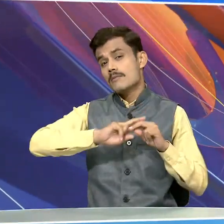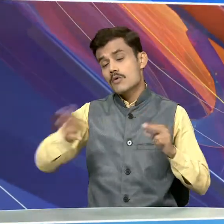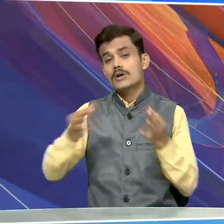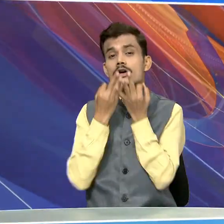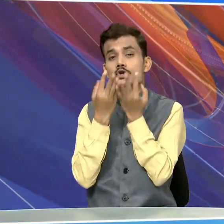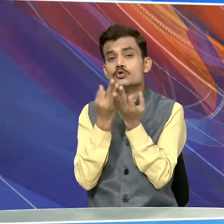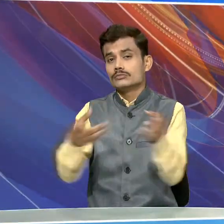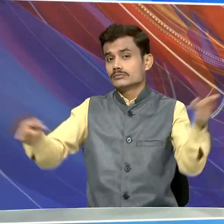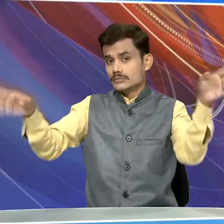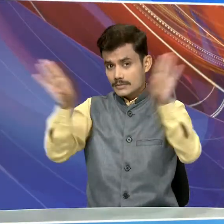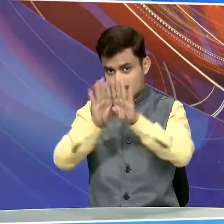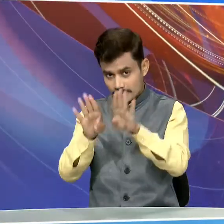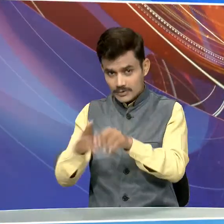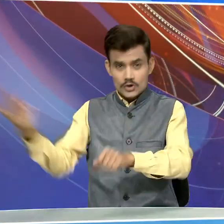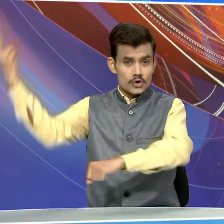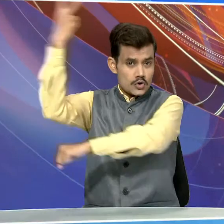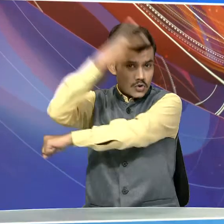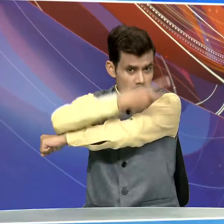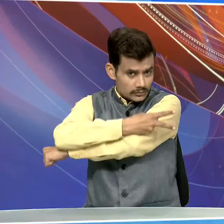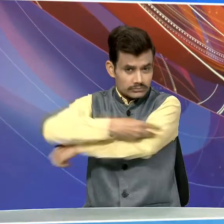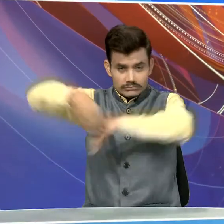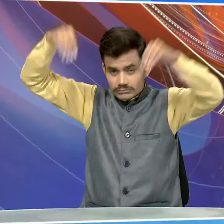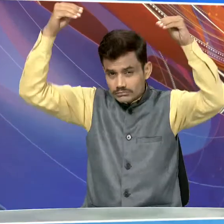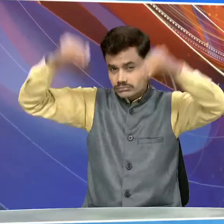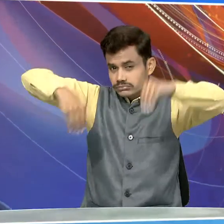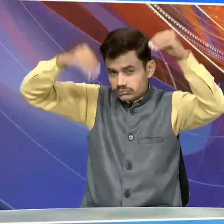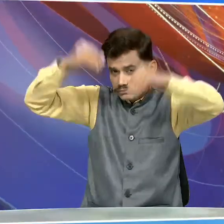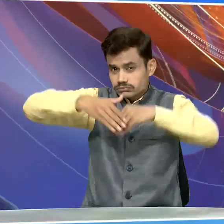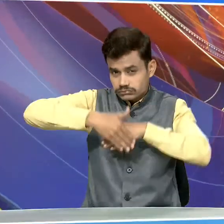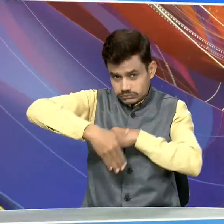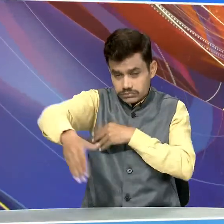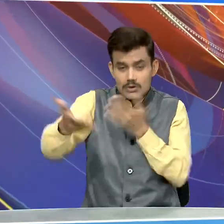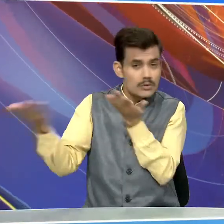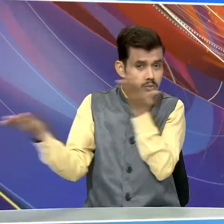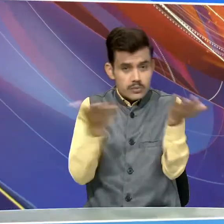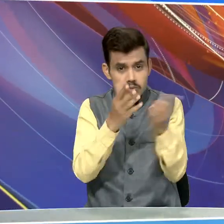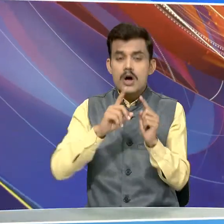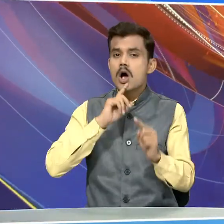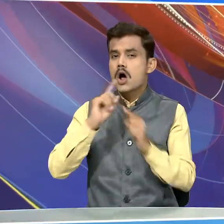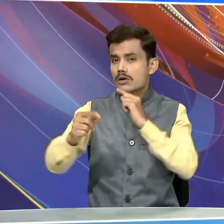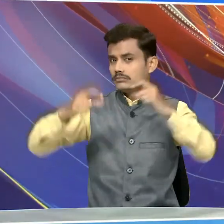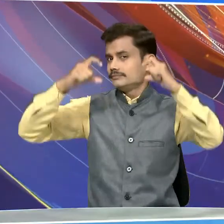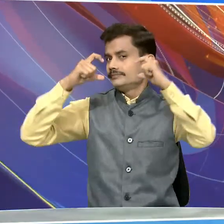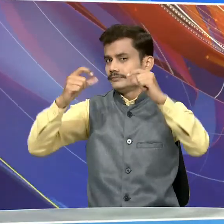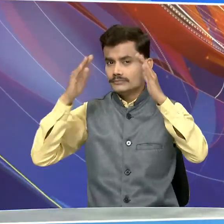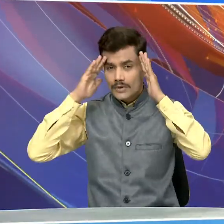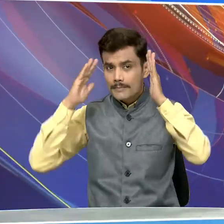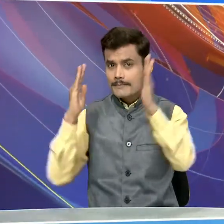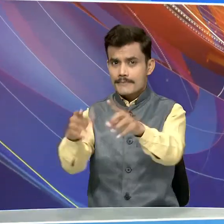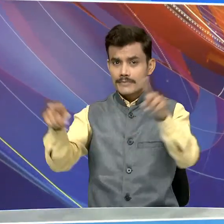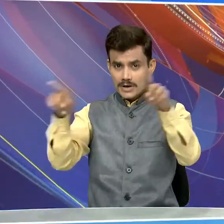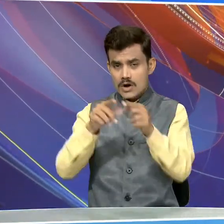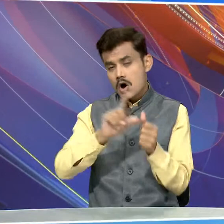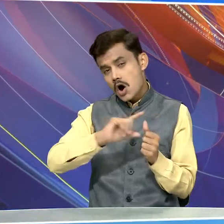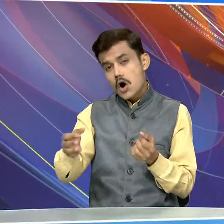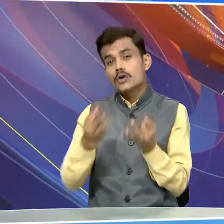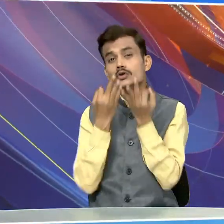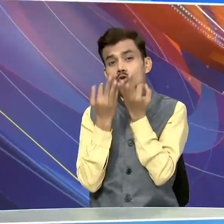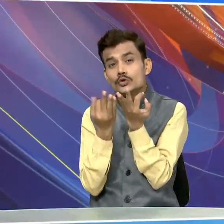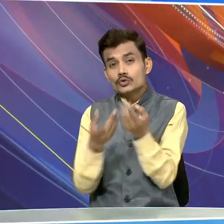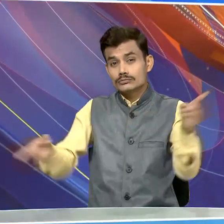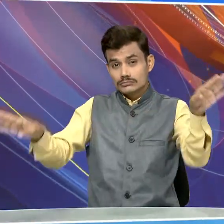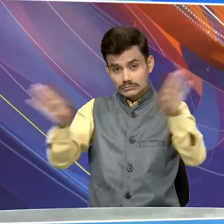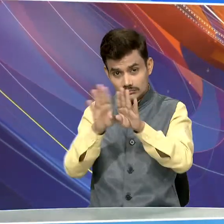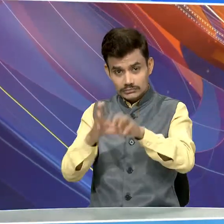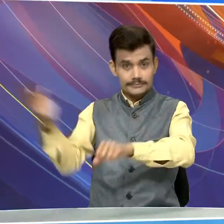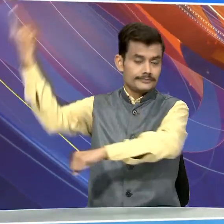रहेंगे। पिछले दो दिनों से हो रही मूसलाधार बारिश और मौसम विभाग की चेतावनियों को ध्यान में रखते हुए सभी स्कूलों को एक दिन